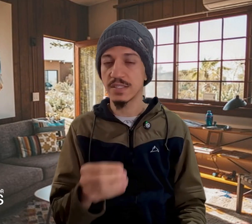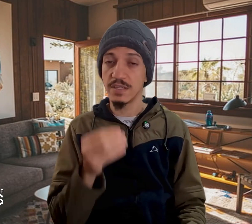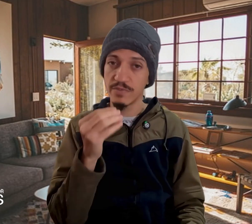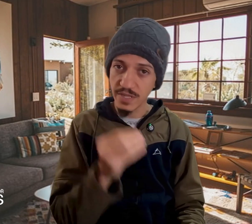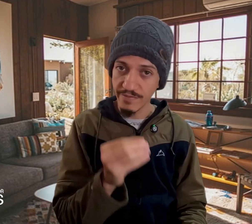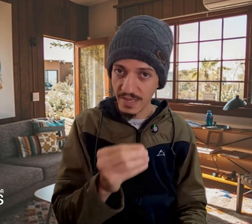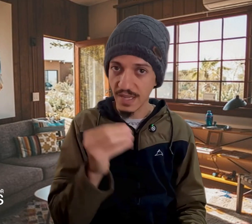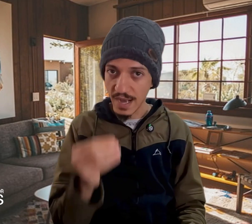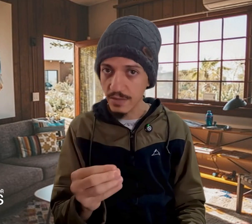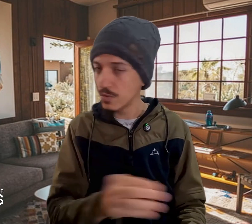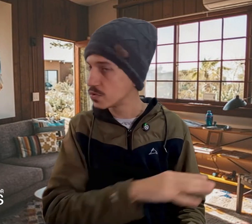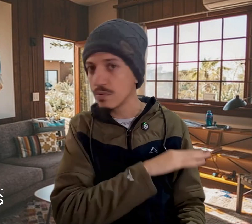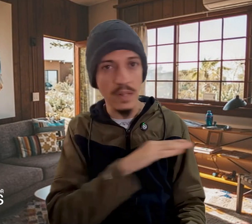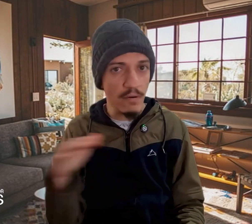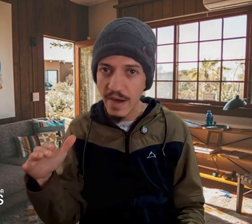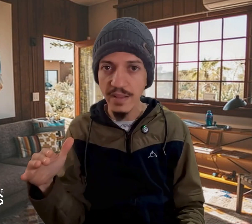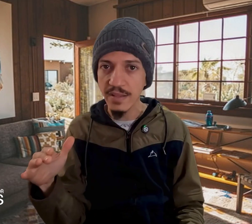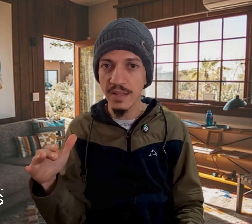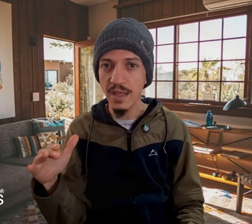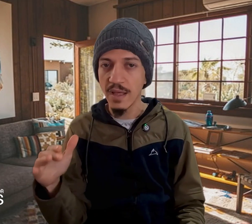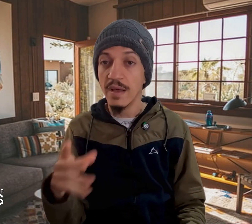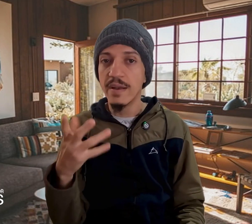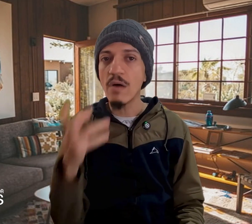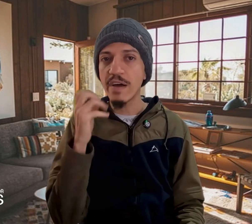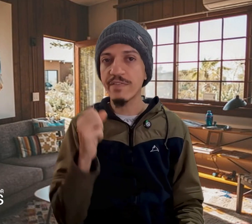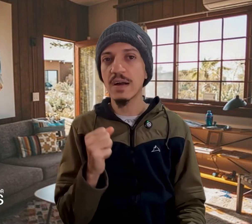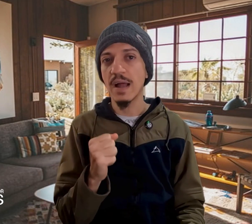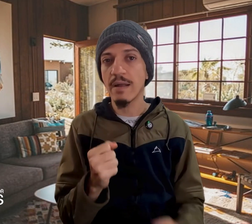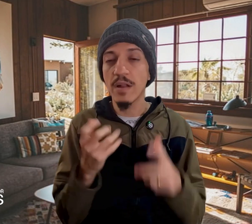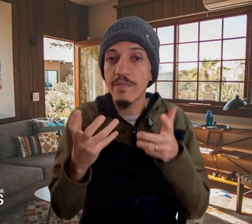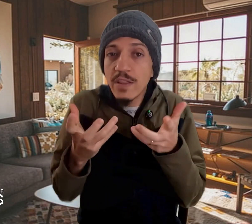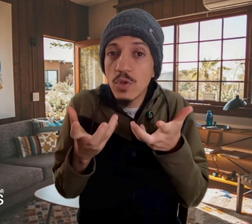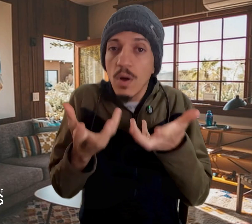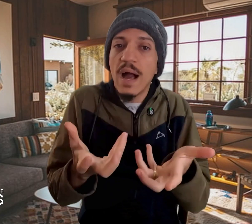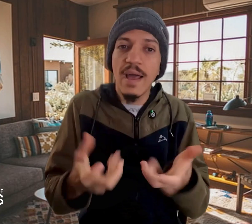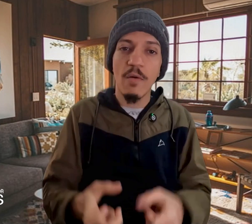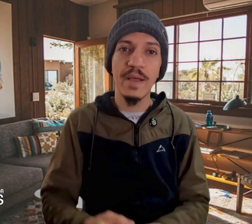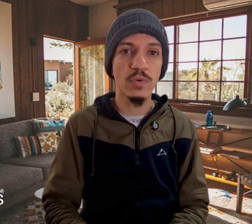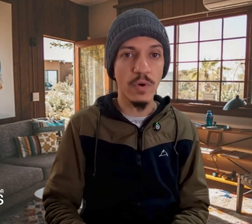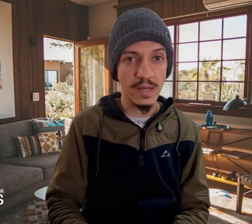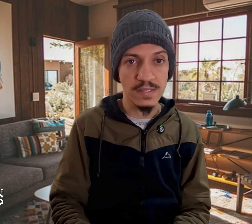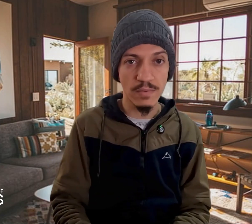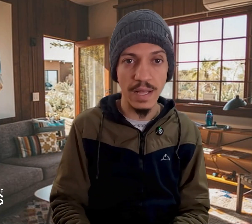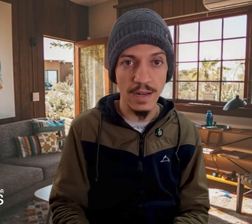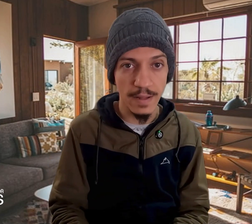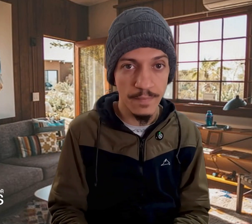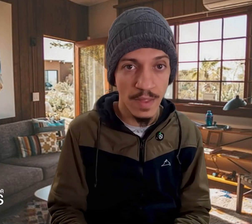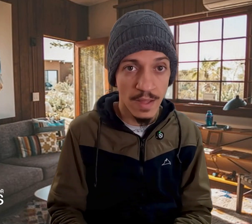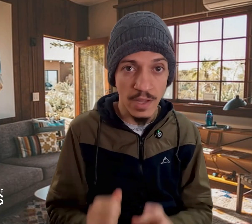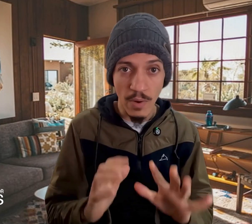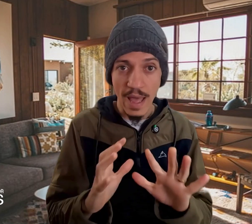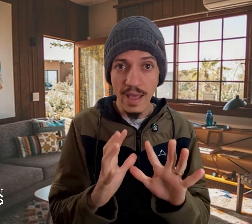você faz errado, o surdo não vai entender, não vai ficar claro, não vai tocar realmente o coração dele ali. Então,